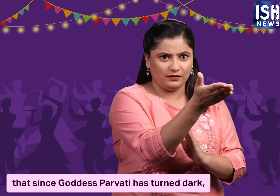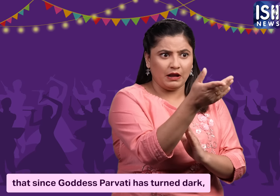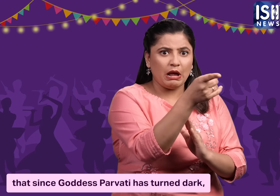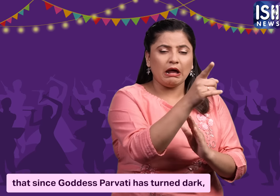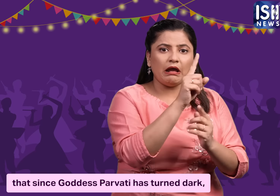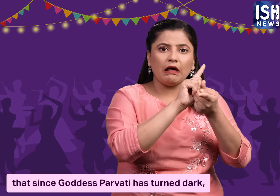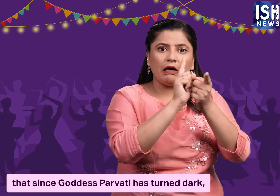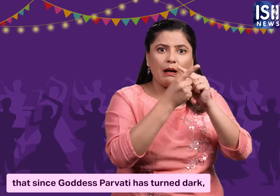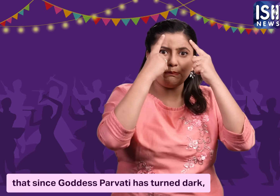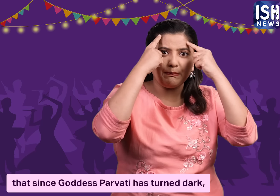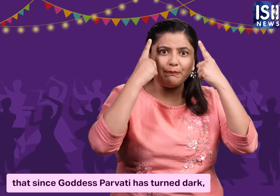है,